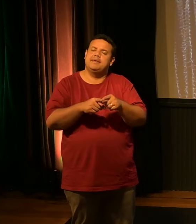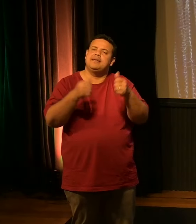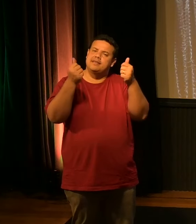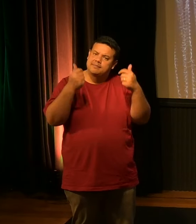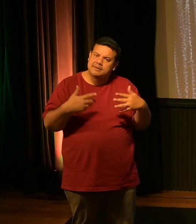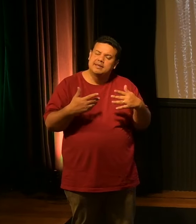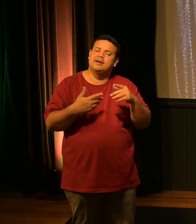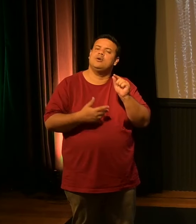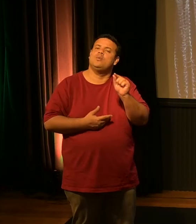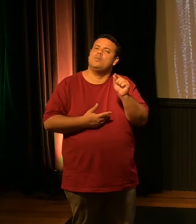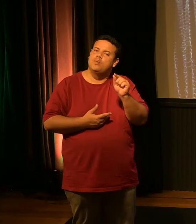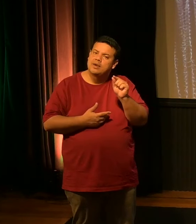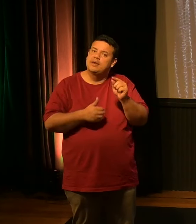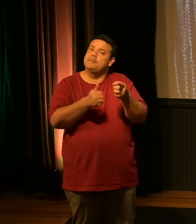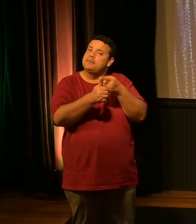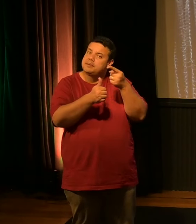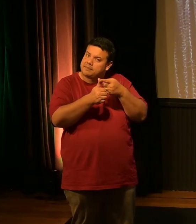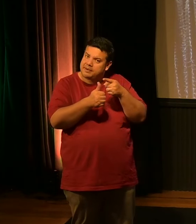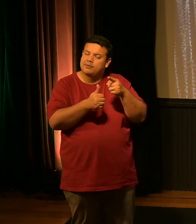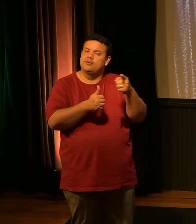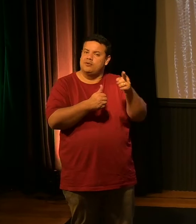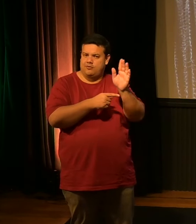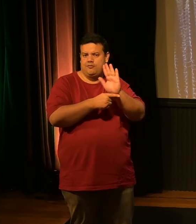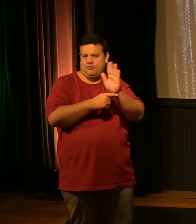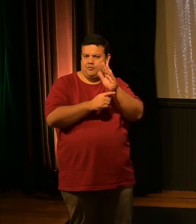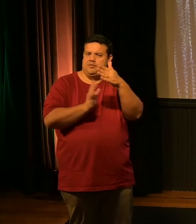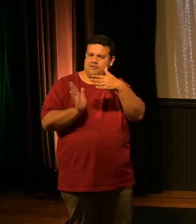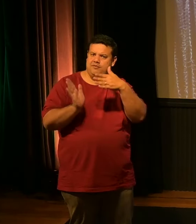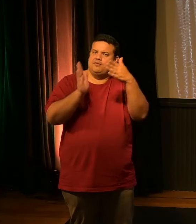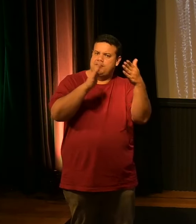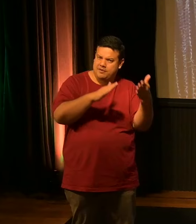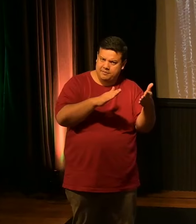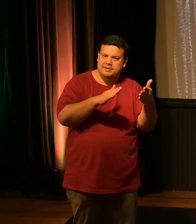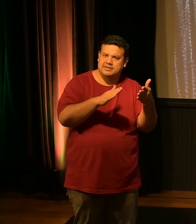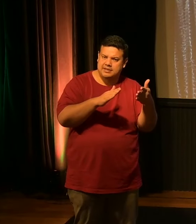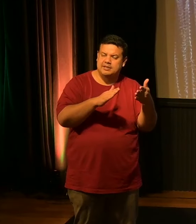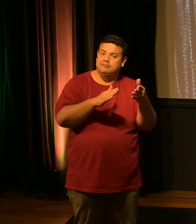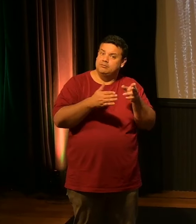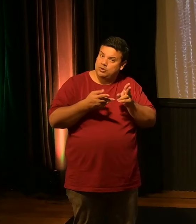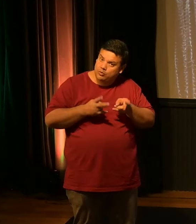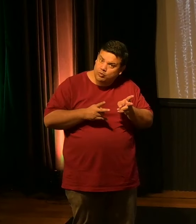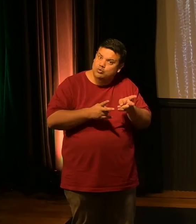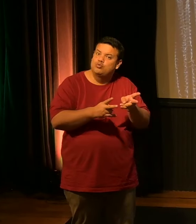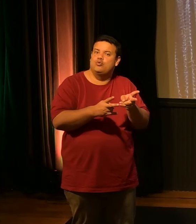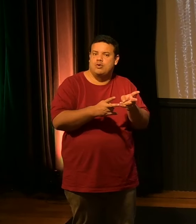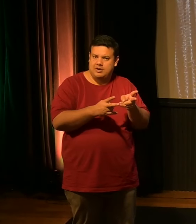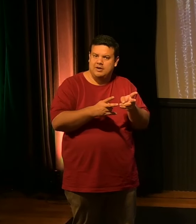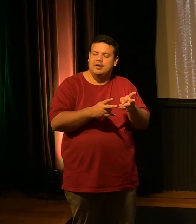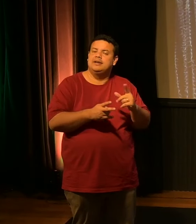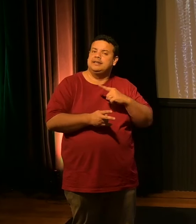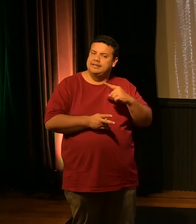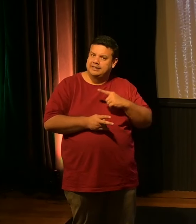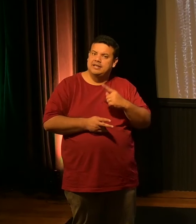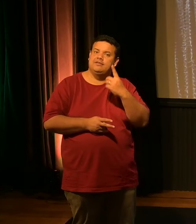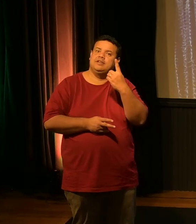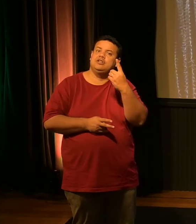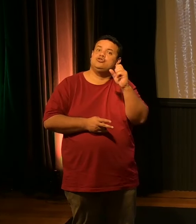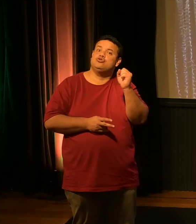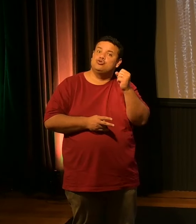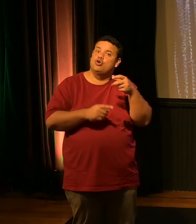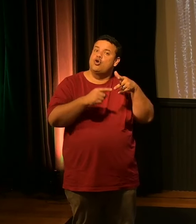justamente o fato de, primeiro, a cópia que a gente vai exibir aqui é a cópia remanescente, e ela passou por 18 cortes da